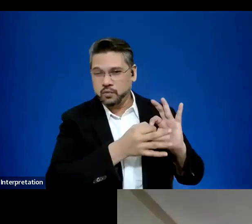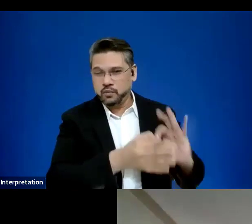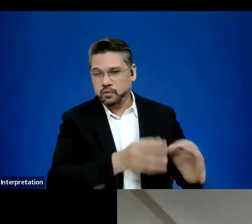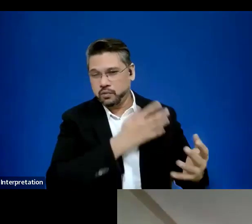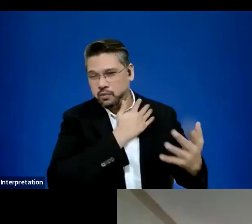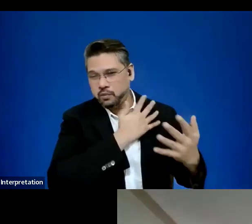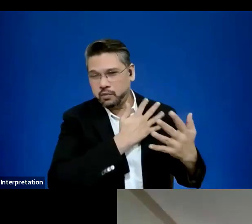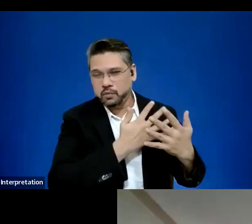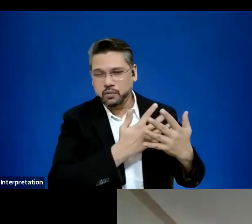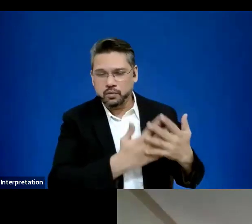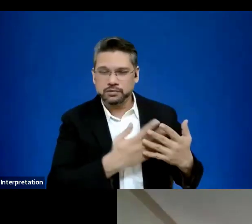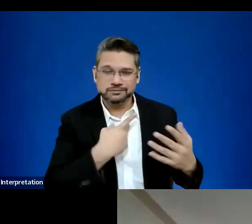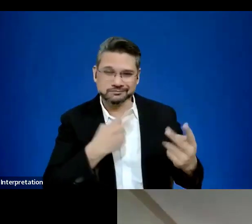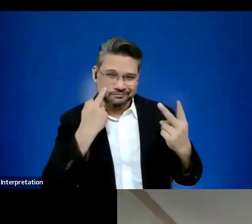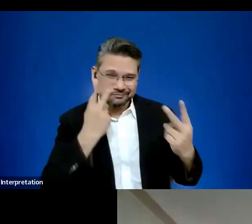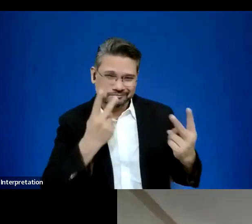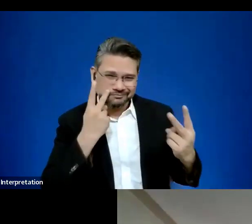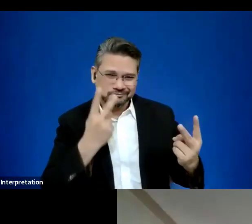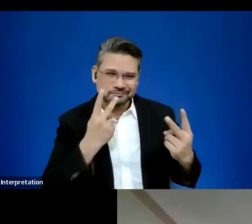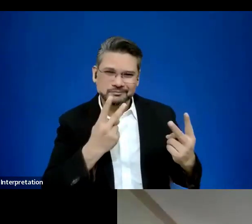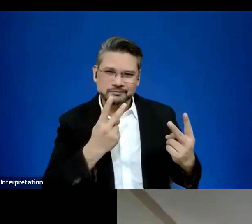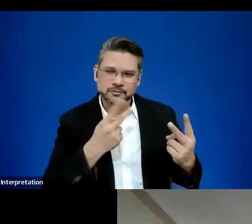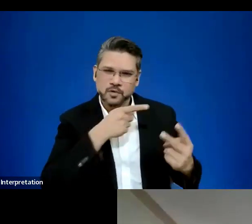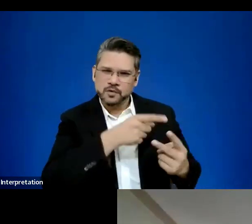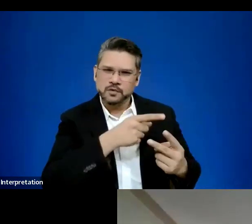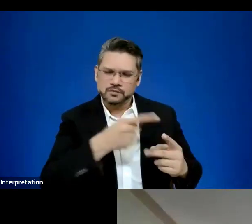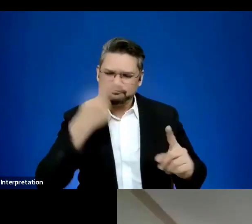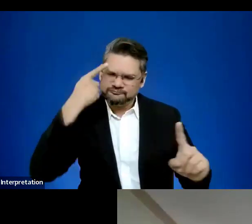而在我的经验来说，